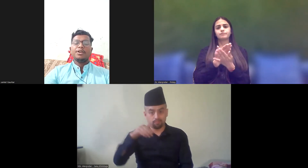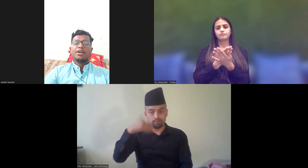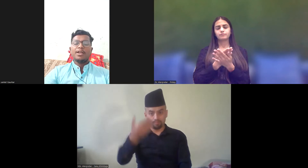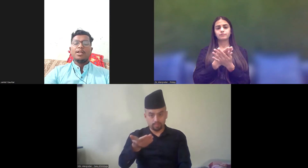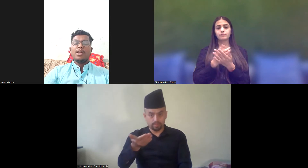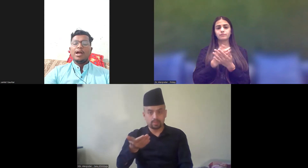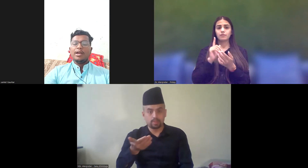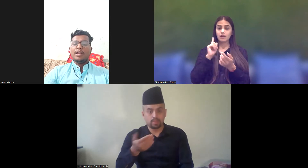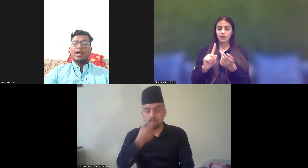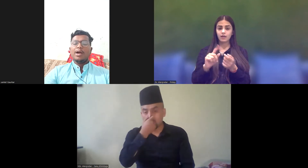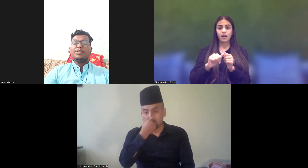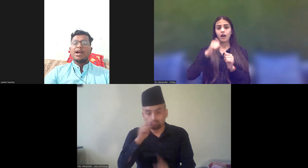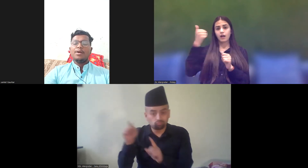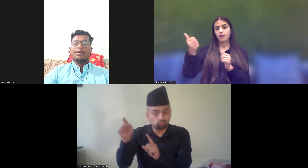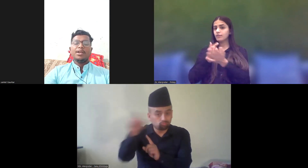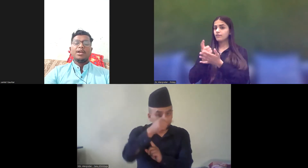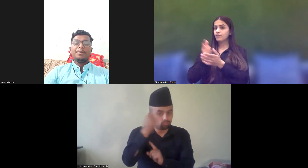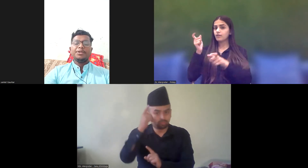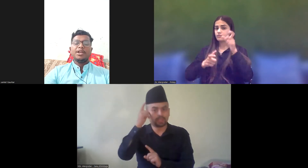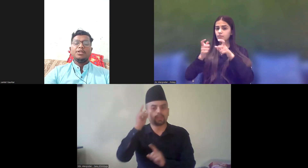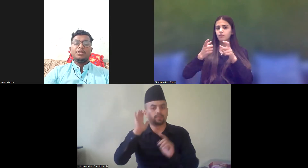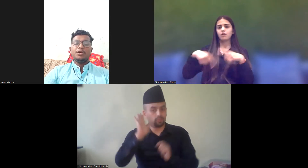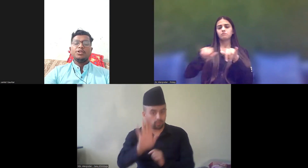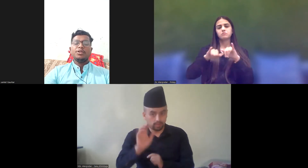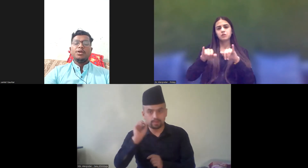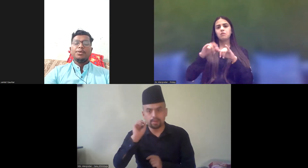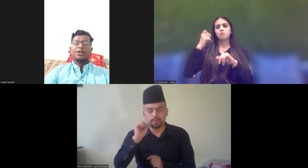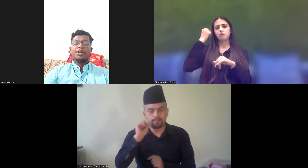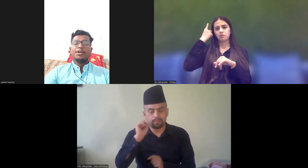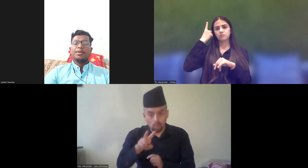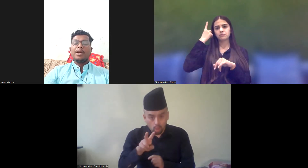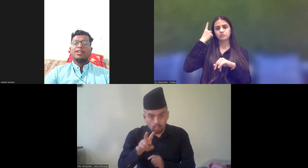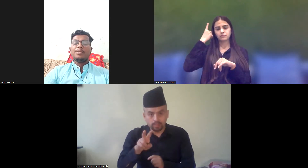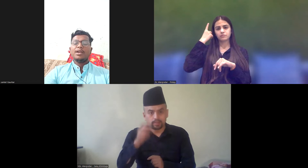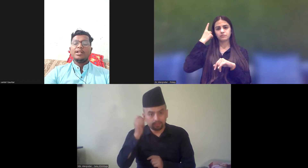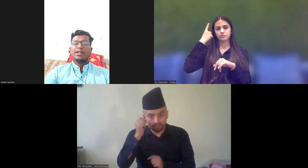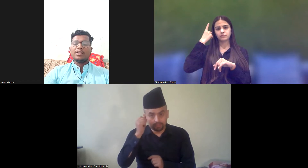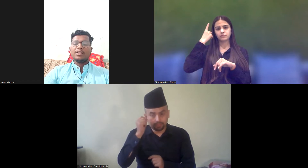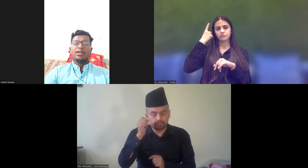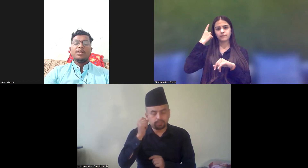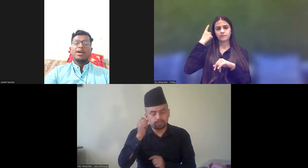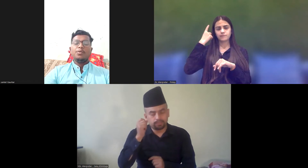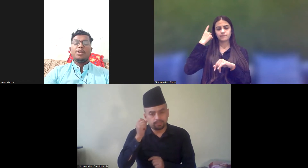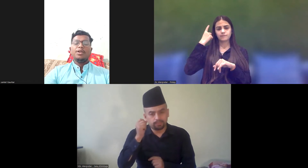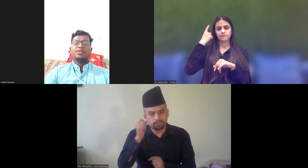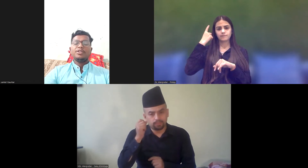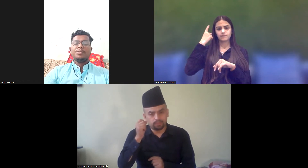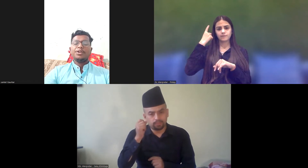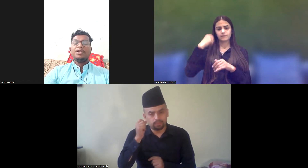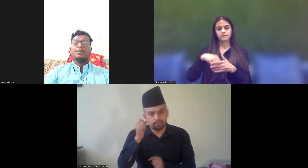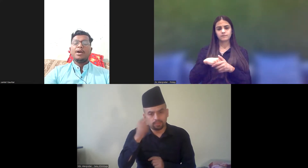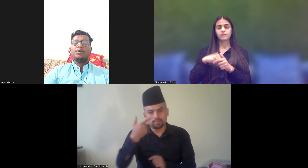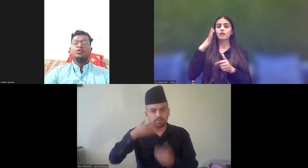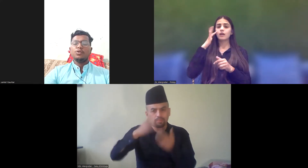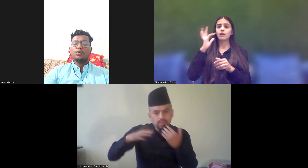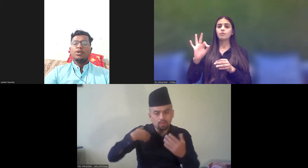समाविष्ट करण्यात आल्या. आमच्या गावामध्ये ग्रामपंचायत नियोजन प्रक्रियेदरम्यान बालसभा घेतल्या जातात. यामुळे शासन